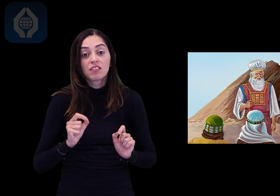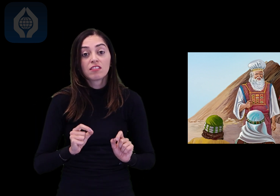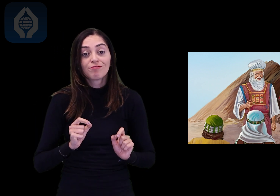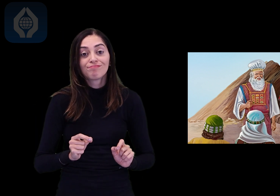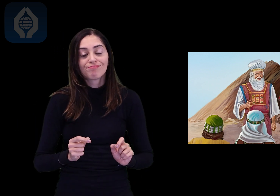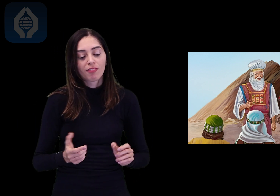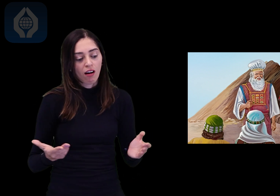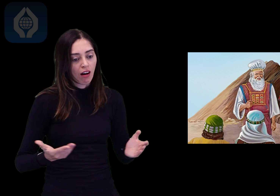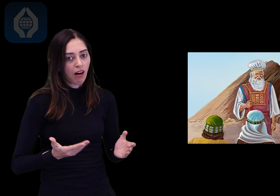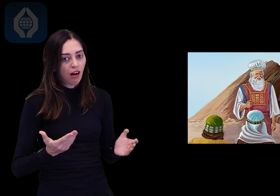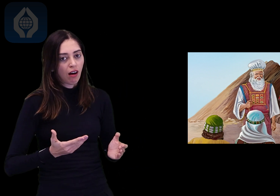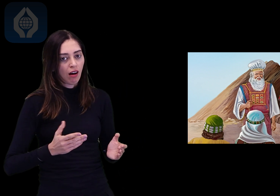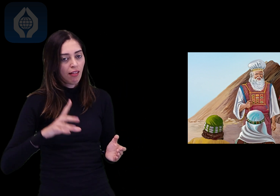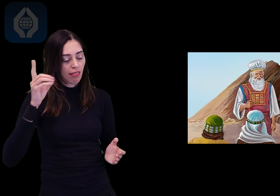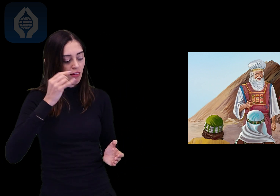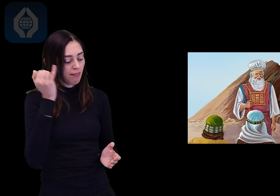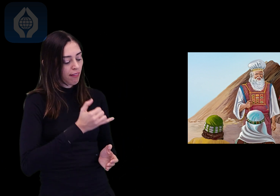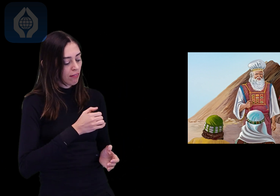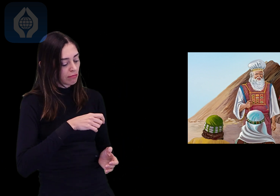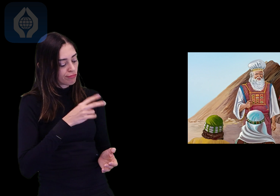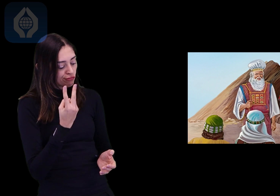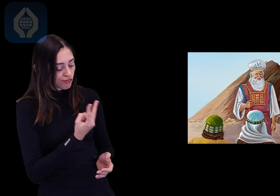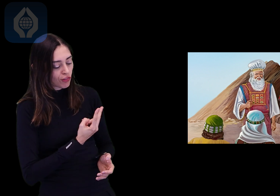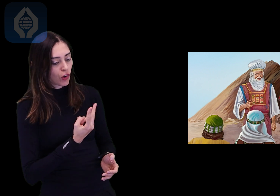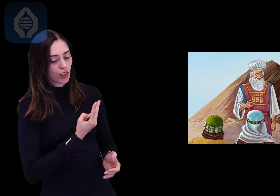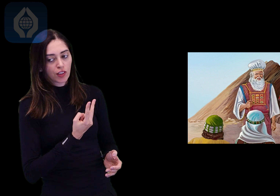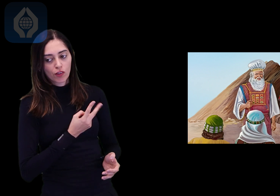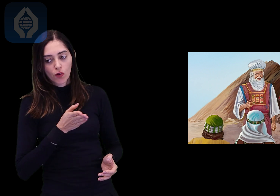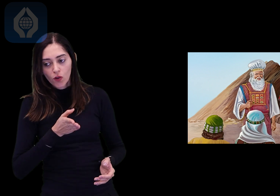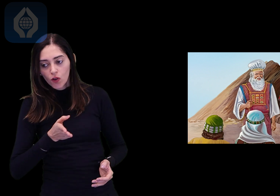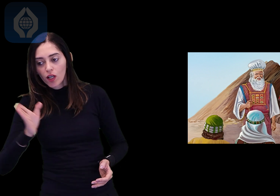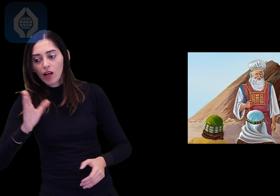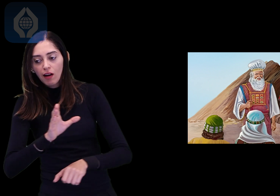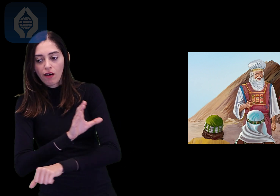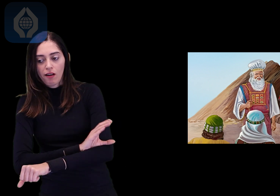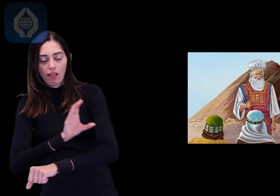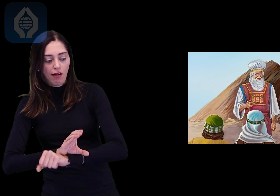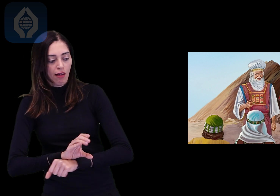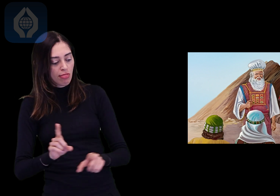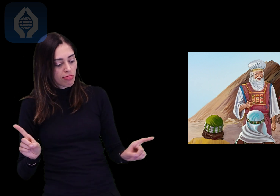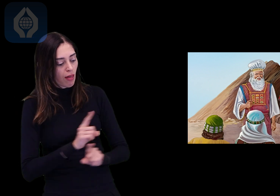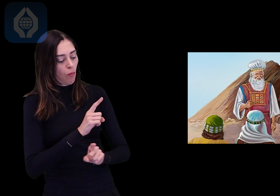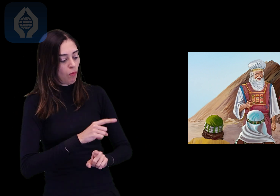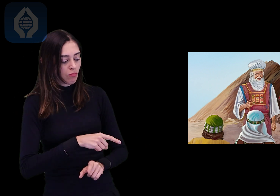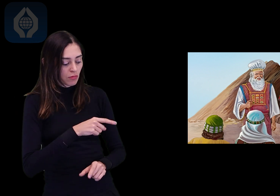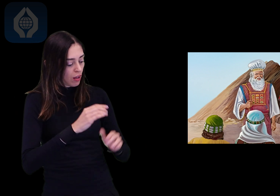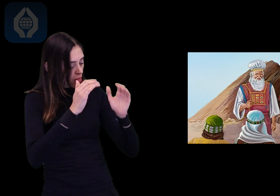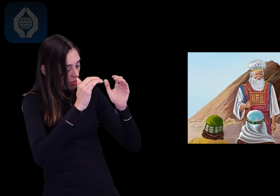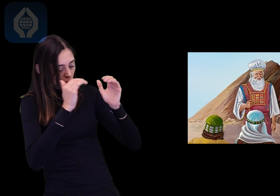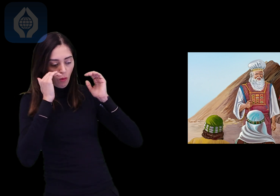ira. Por essa razão, ele disse a Moisés e Arão que não os deixaria entrar na terra